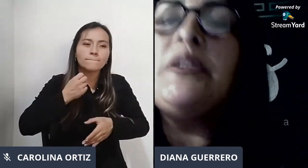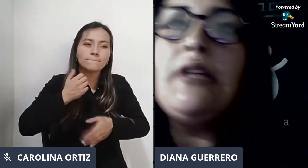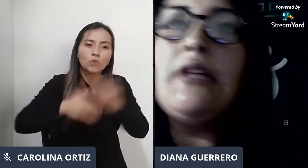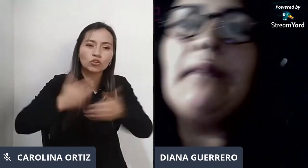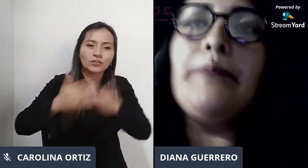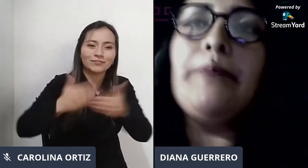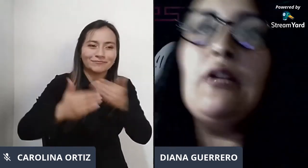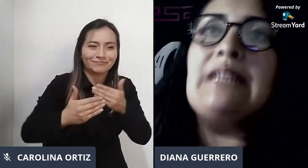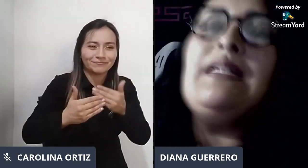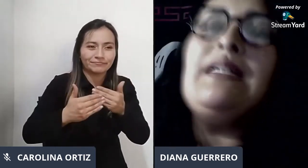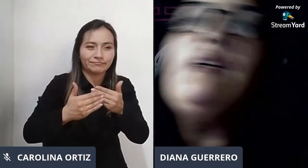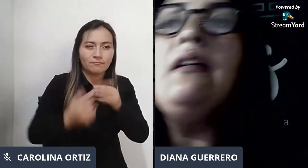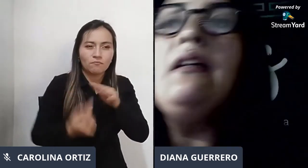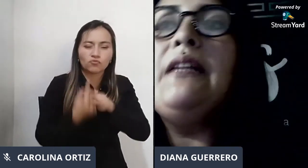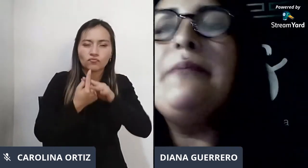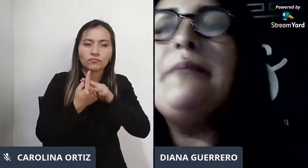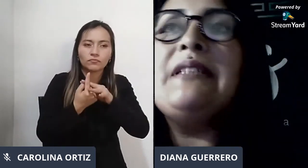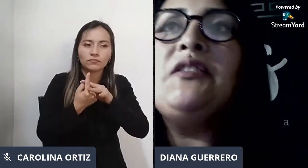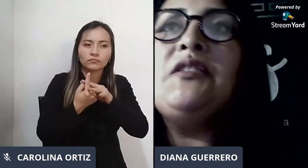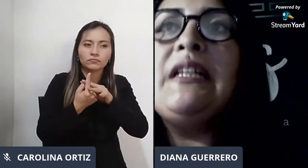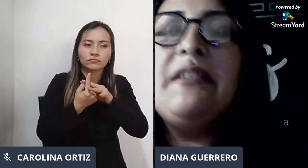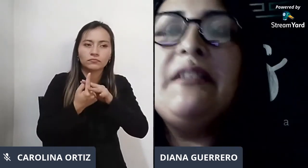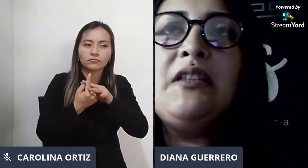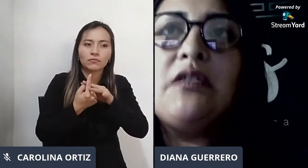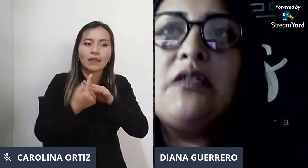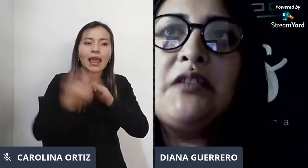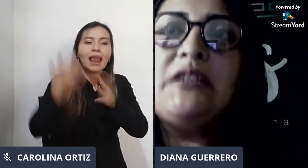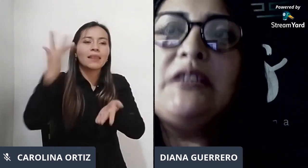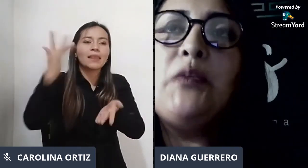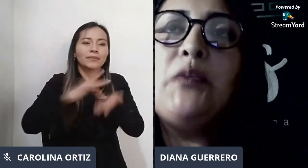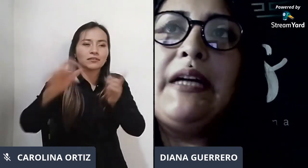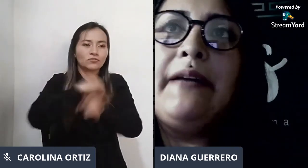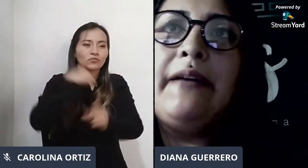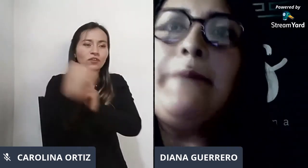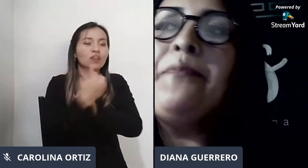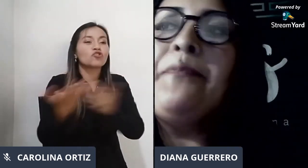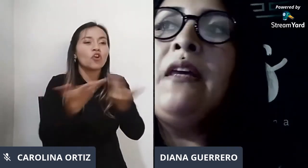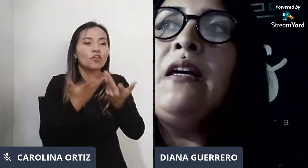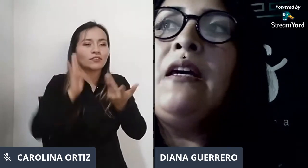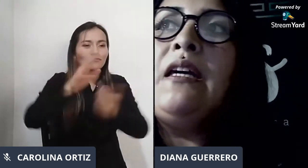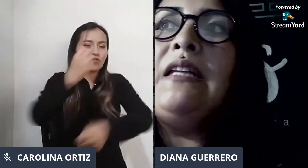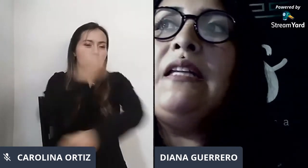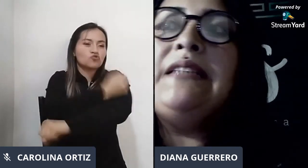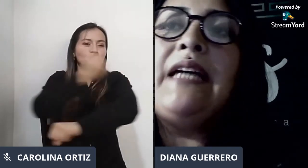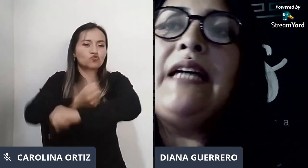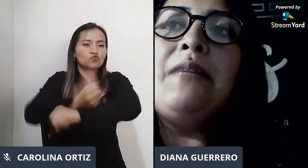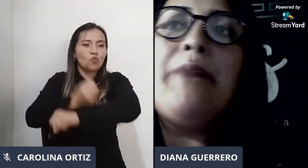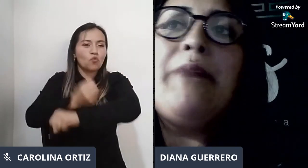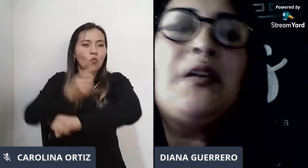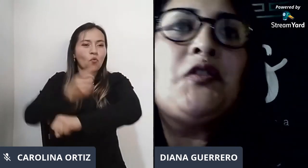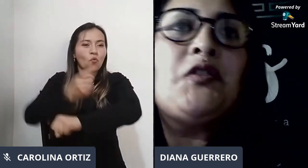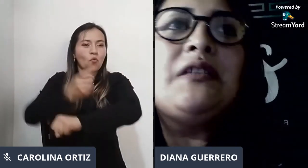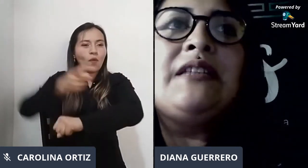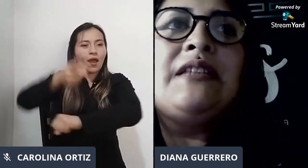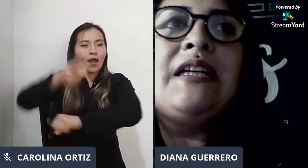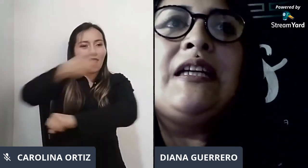de violencia, de limpieza social hace 22 años en Suba La Gaitana. Y desde ahí me paro